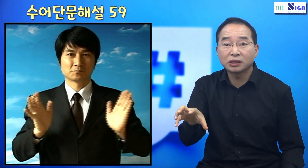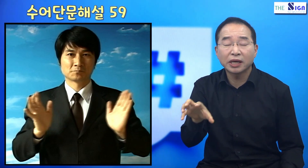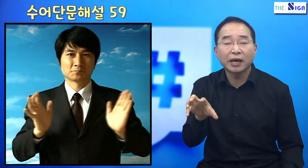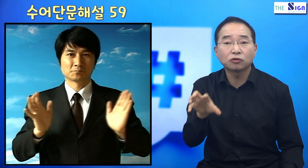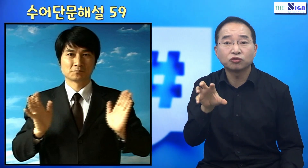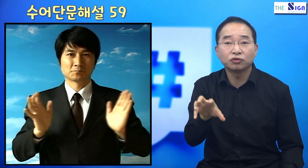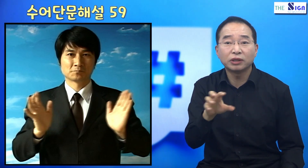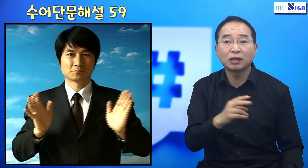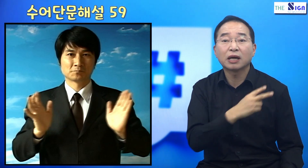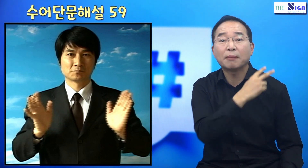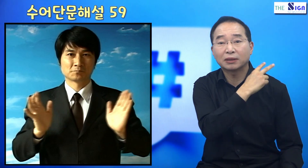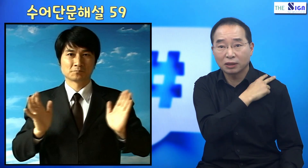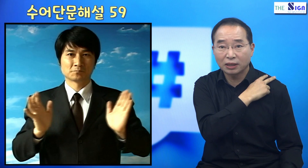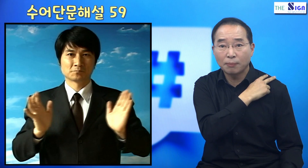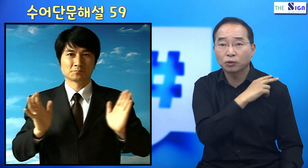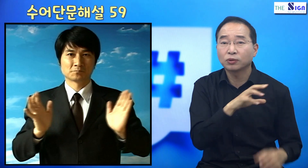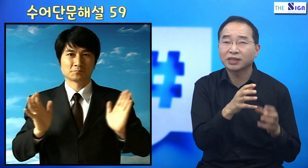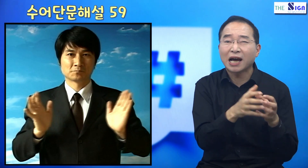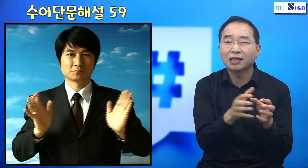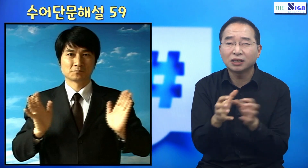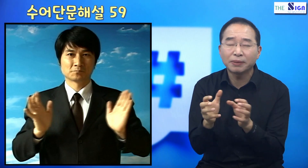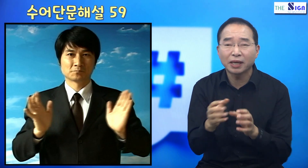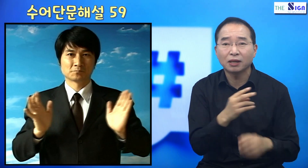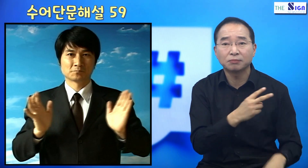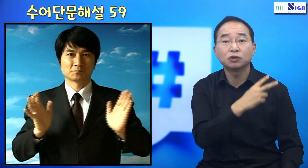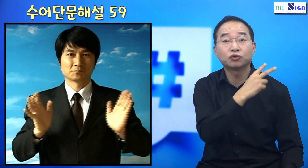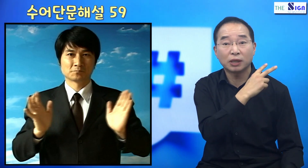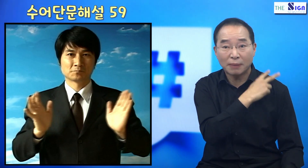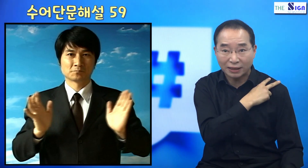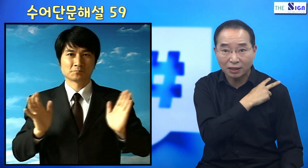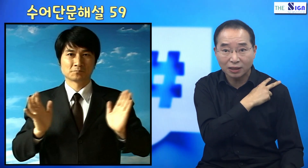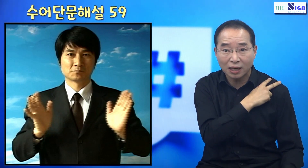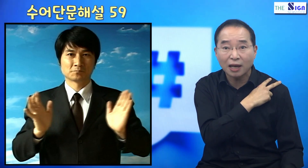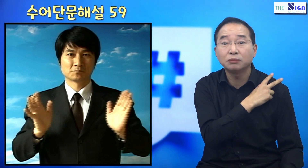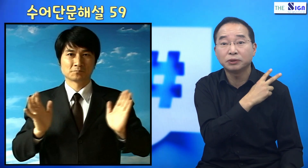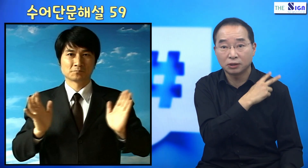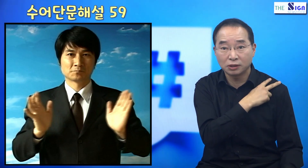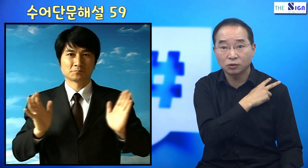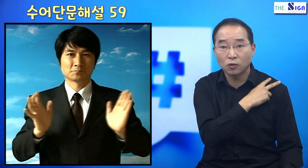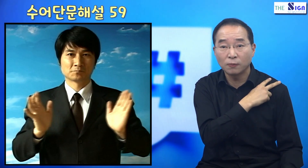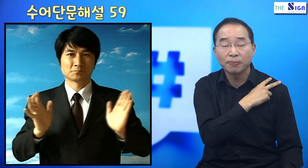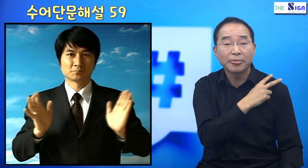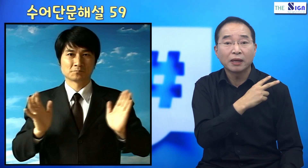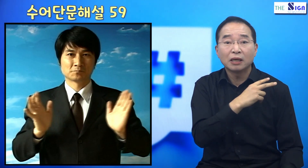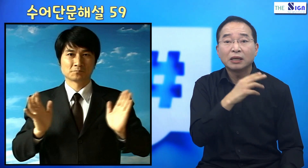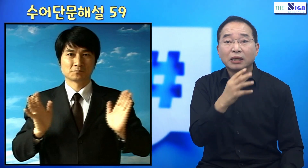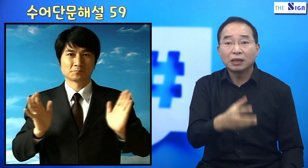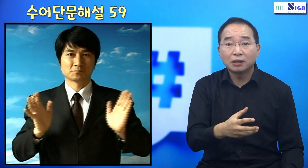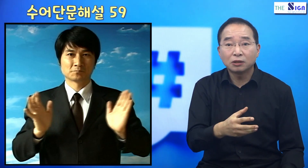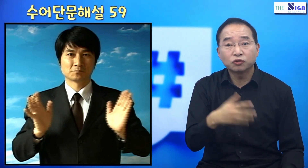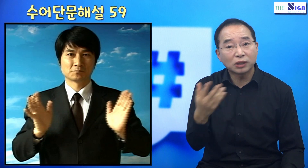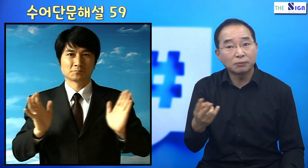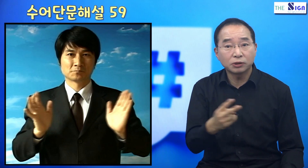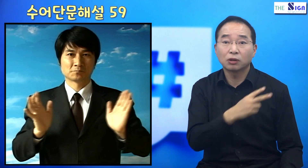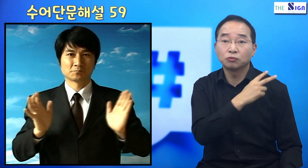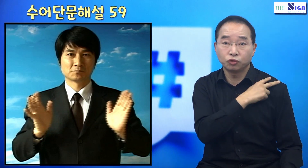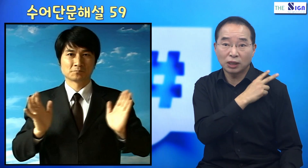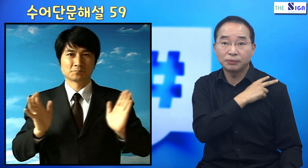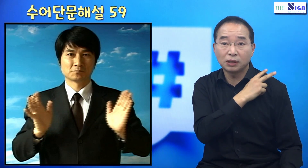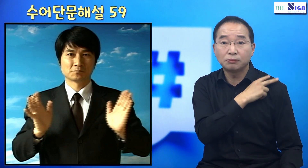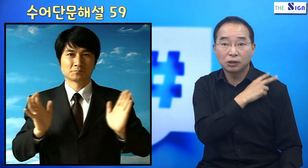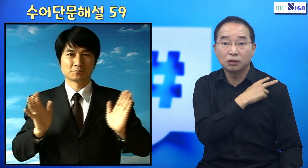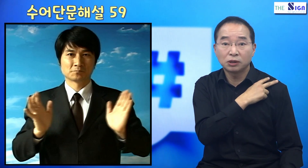어떤 직책 두 군데를 내가 맡았다. 보통 장급의 개념을 두 개를 맡았다라는 부분 이렇게 쓰고, 일을 투잡을